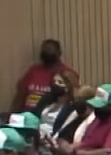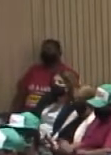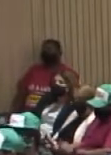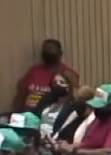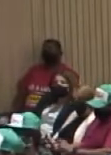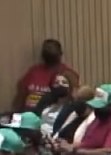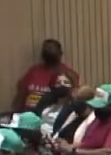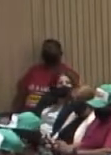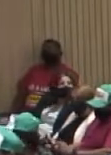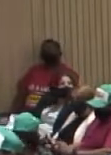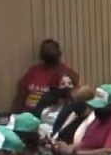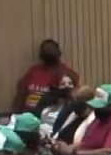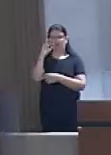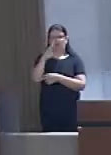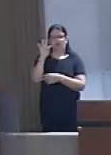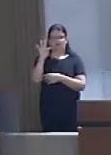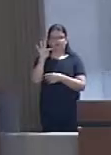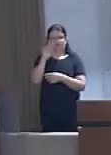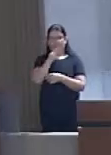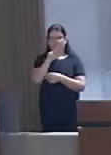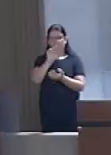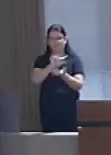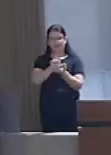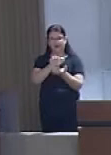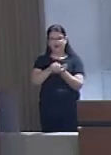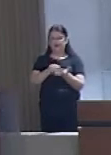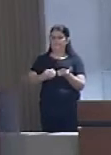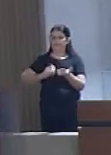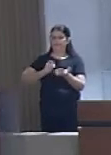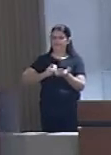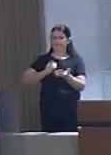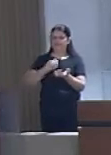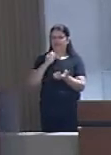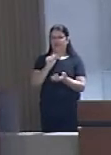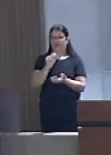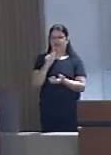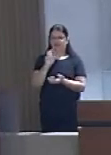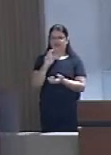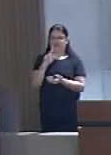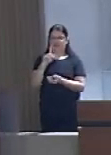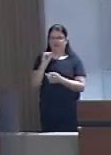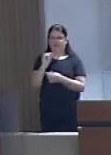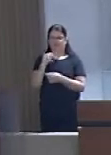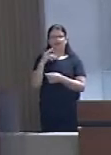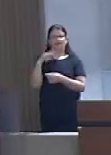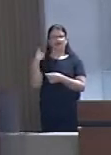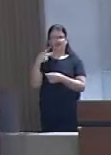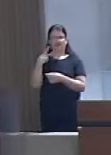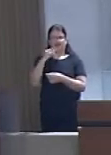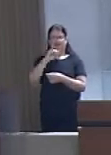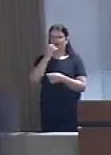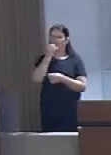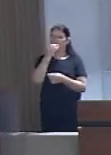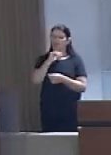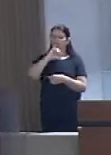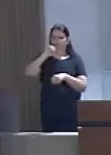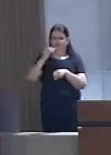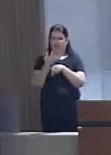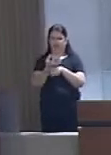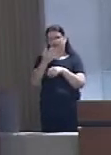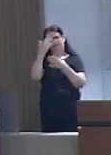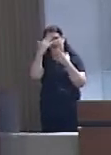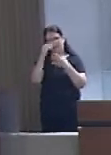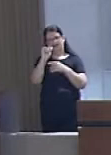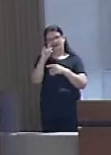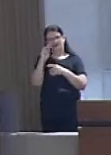de Cultura da CUT-PE, presença de Agenildo, vereador de Bom Jardim. Obrigado,